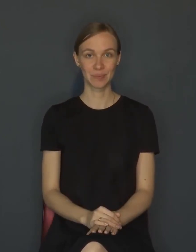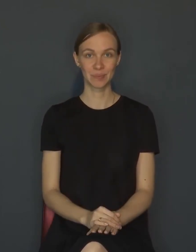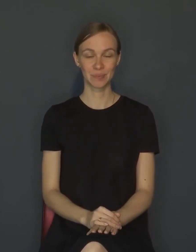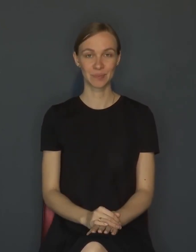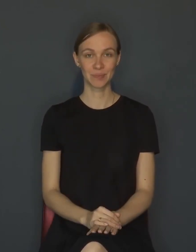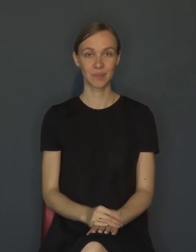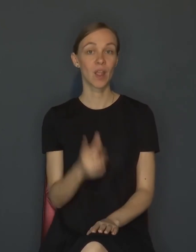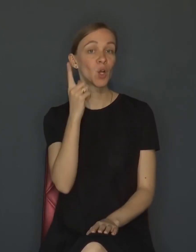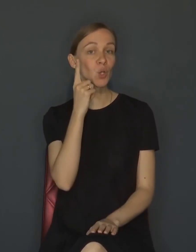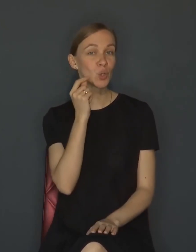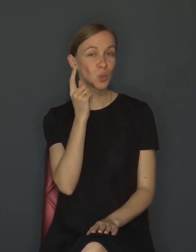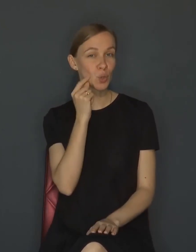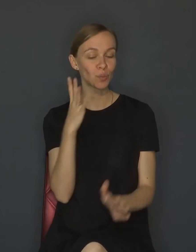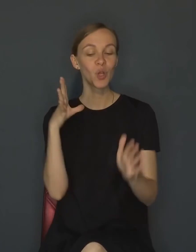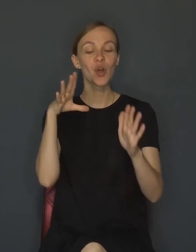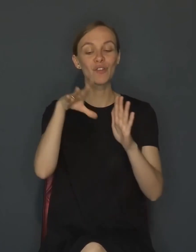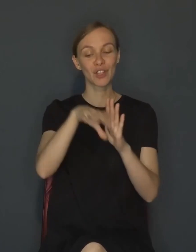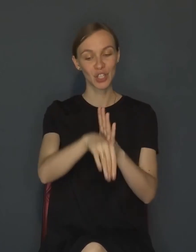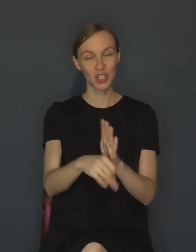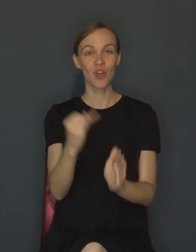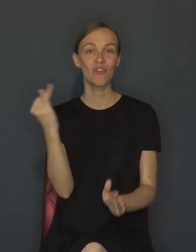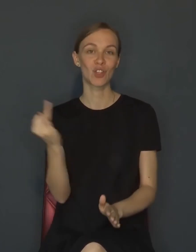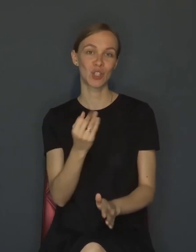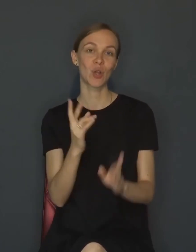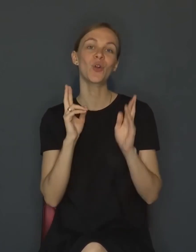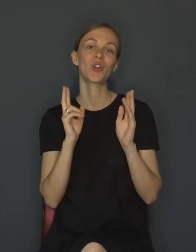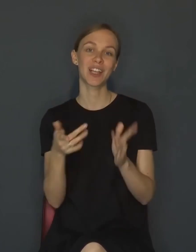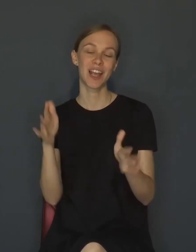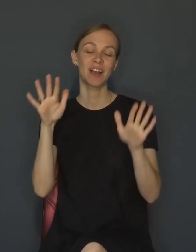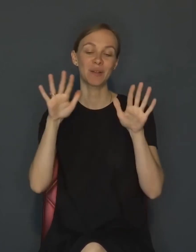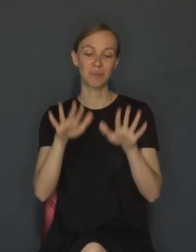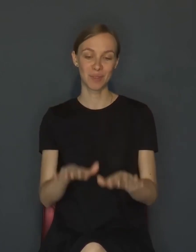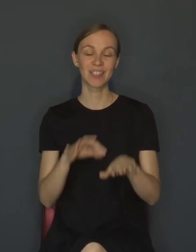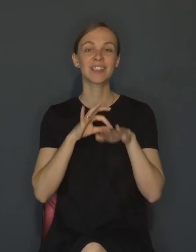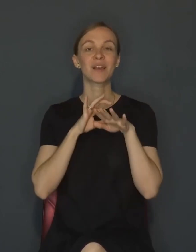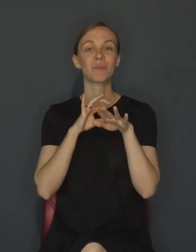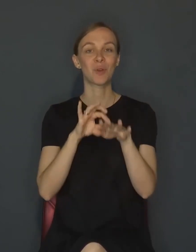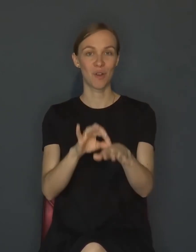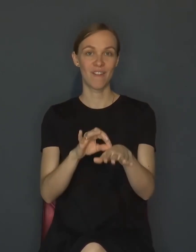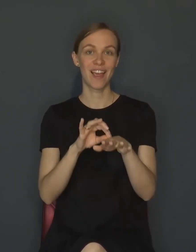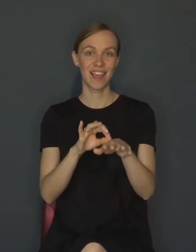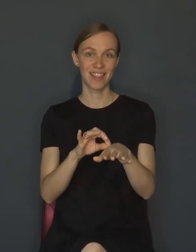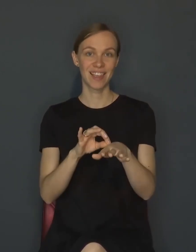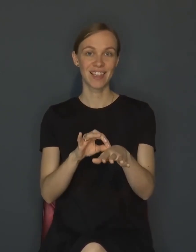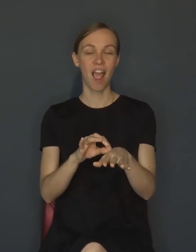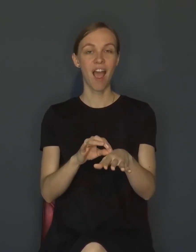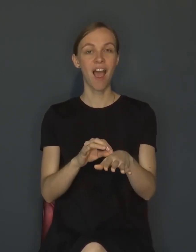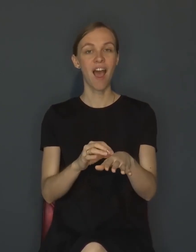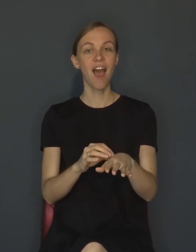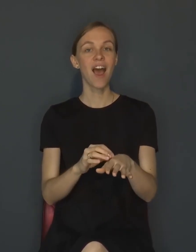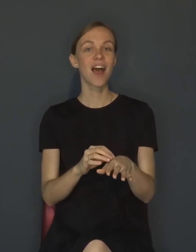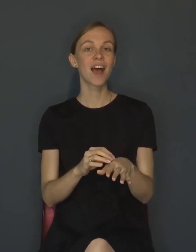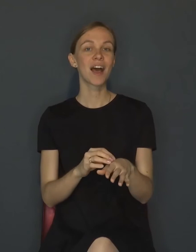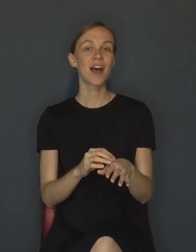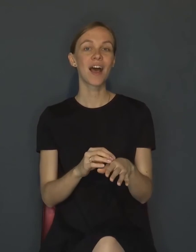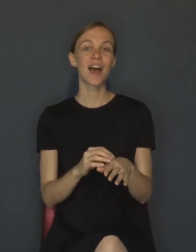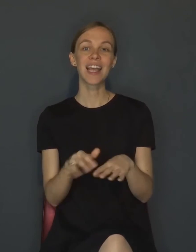Дубно увійшло в історію як місце проведення контрактових ярмарків, які були перенесені